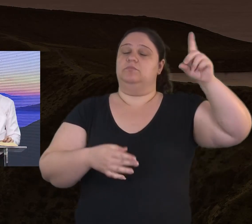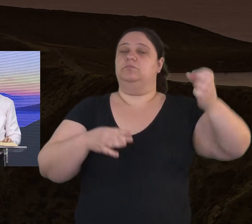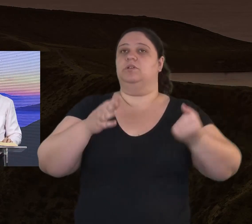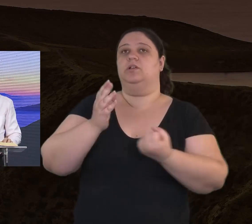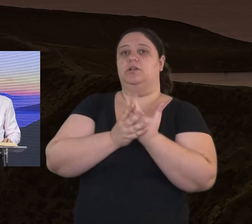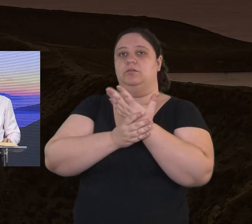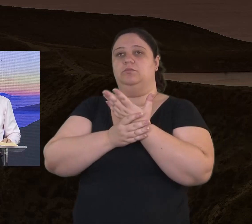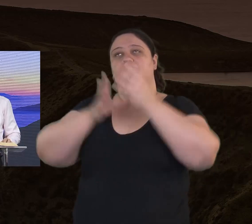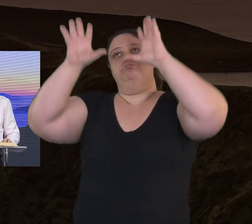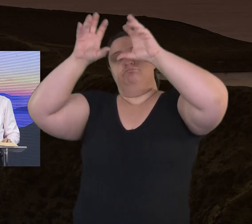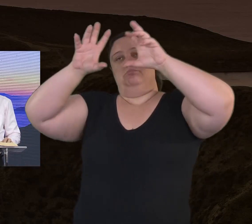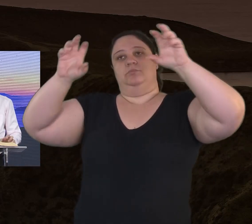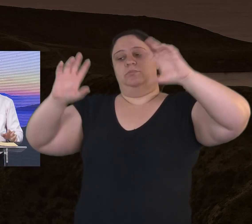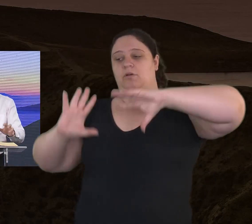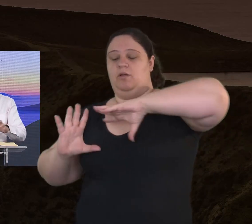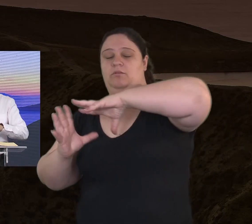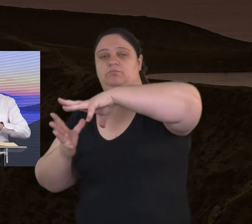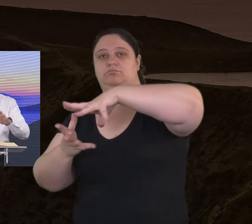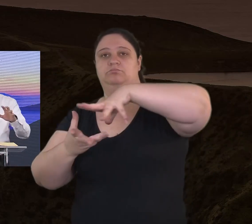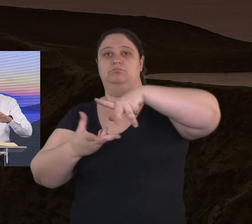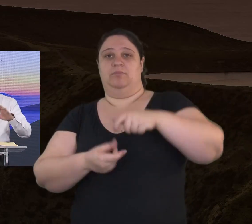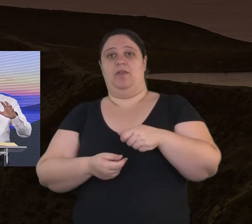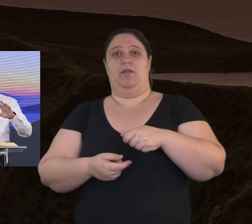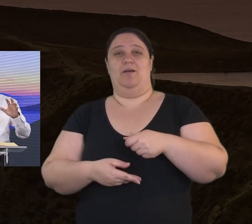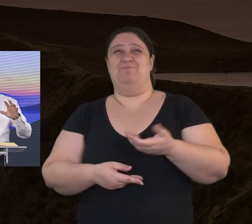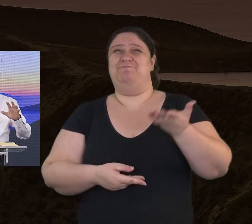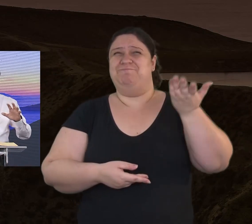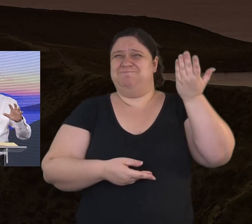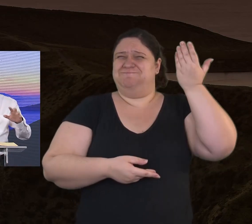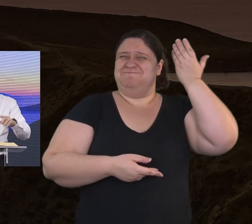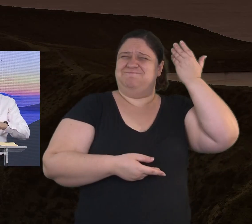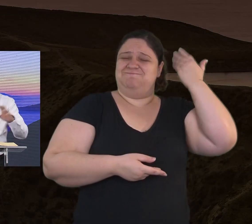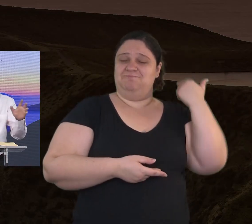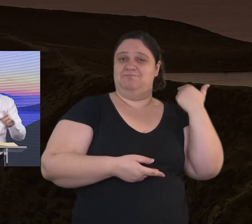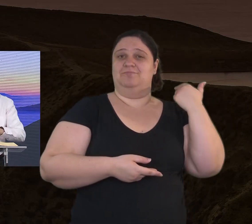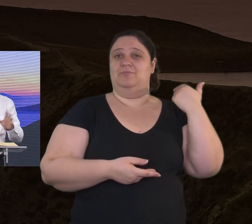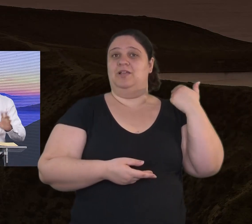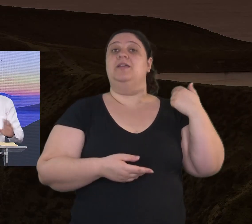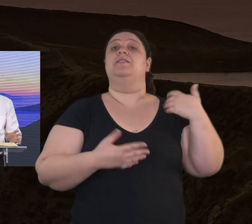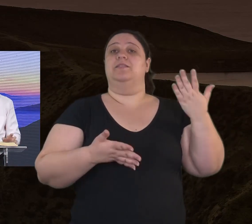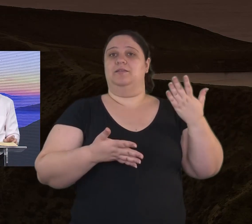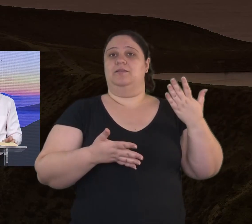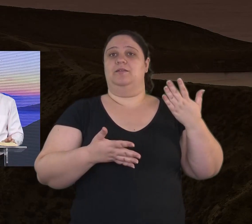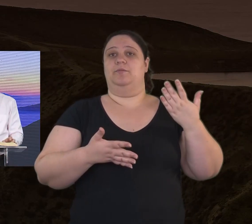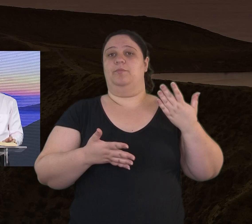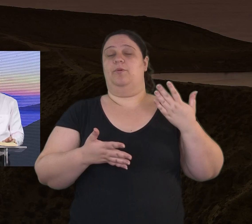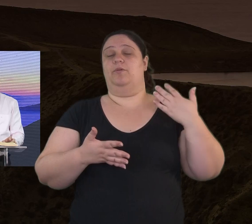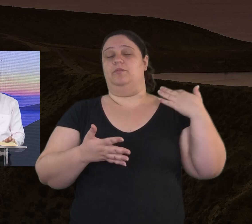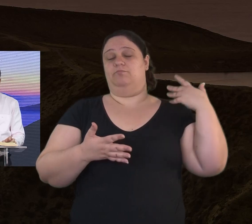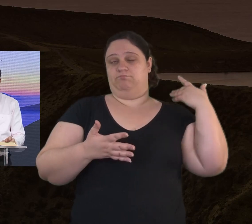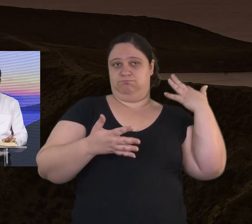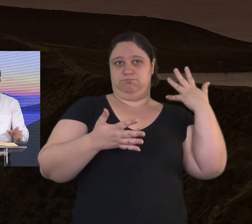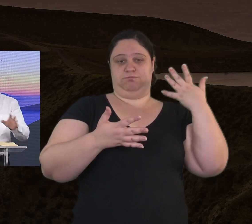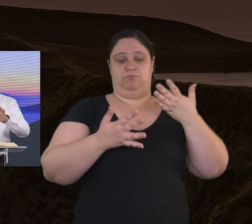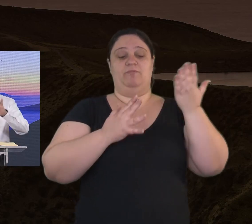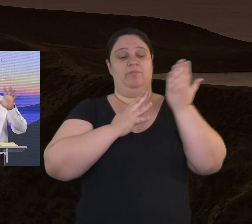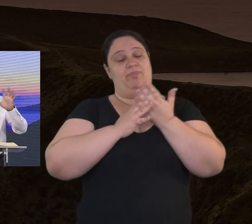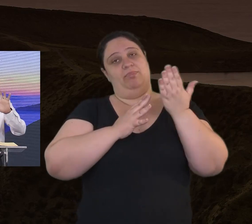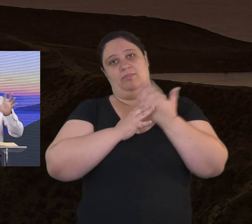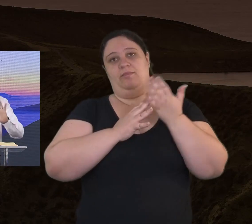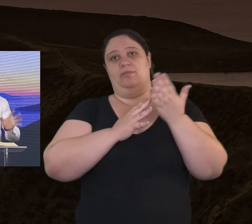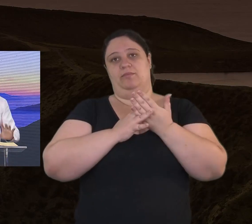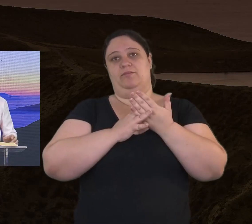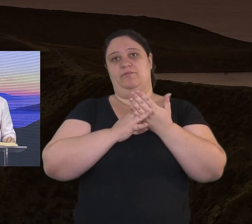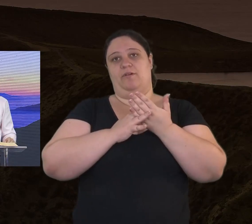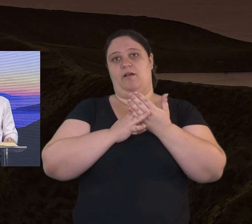nos céus e na terra, e Deus, né, e passaram-se muitos e muitos anos, né, sem que,